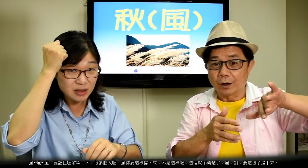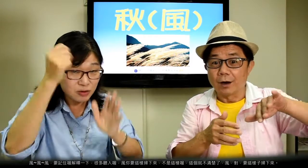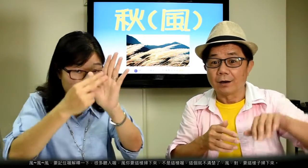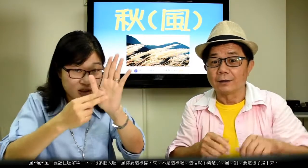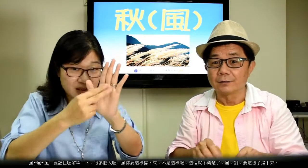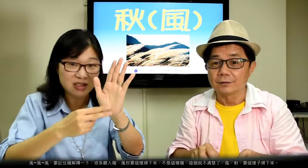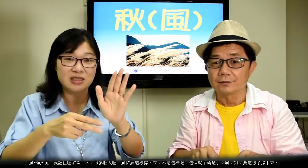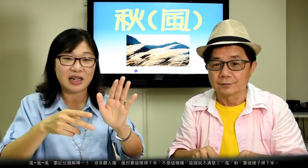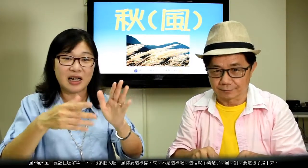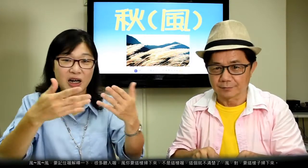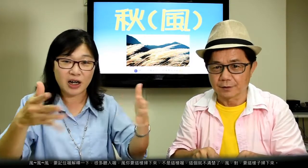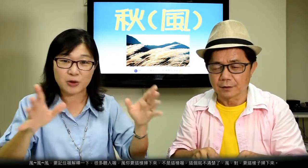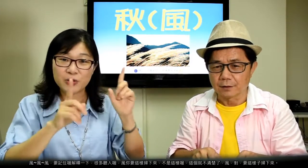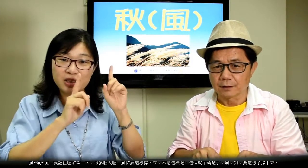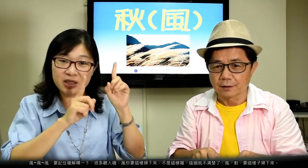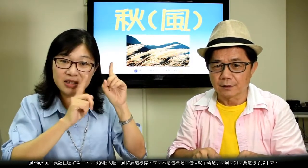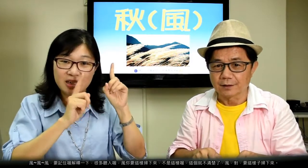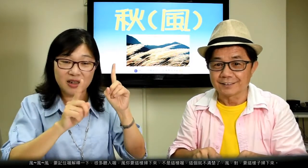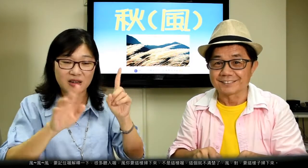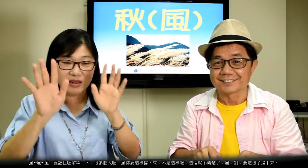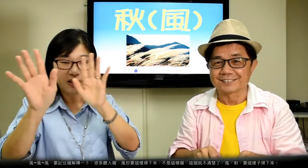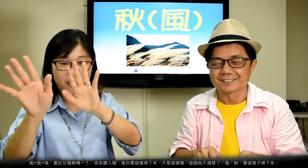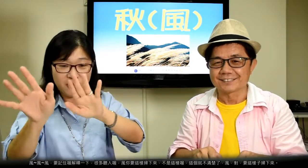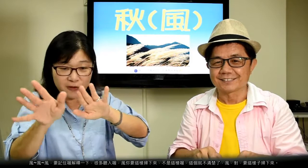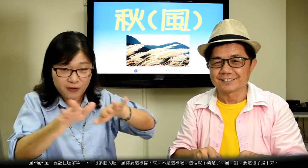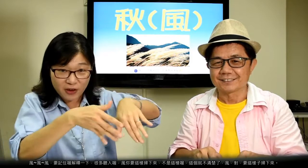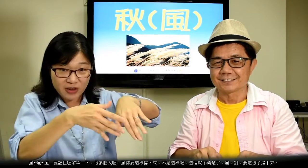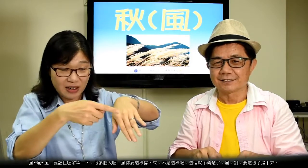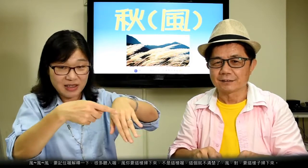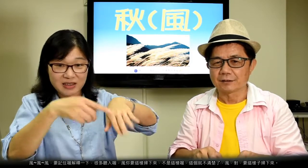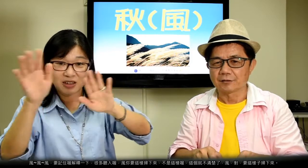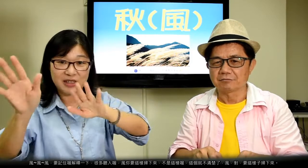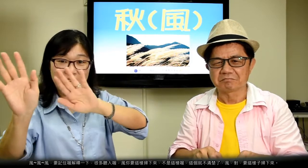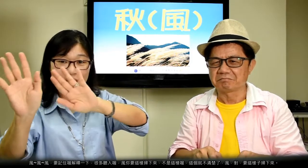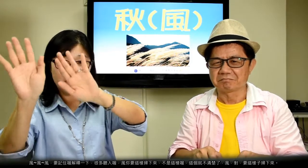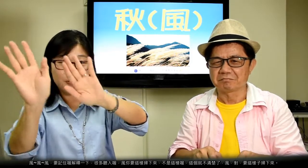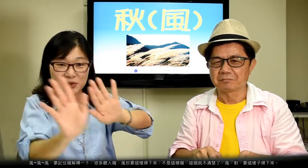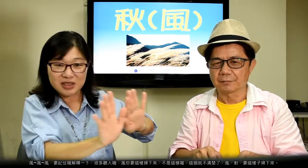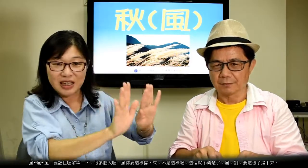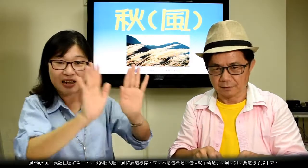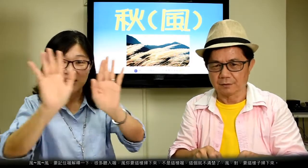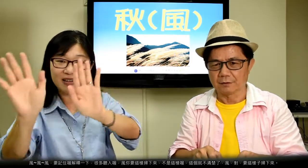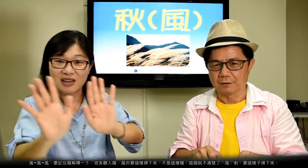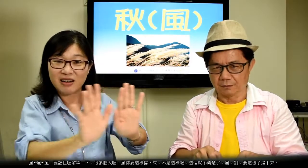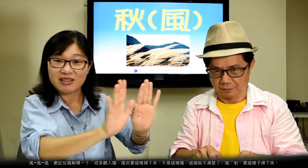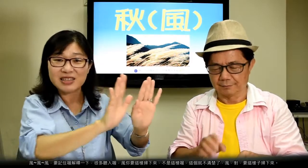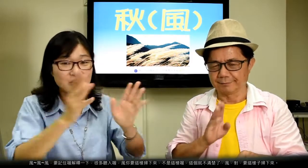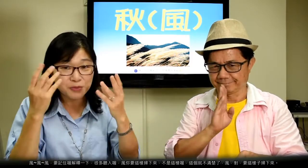住哦，解释一下，很多听人哈、风你要这样扫下来，不是这样哦，这个就不